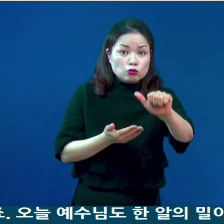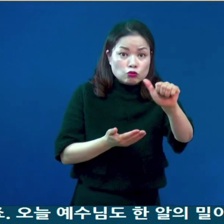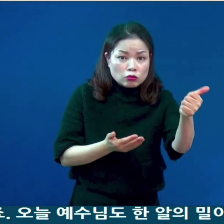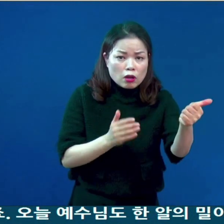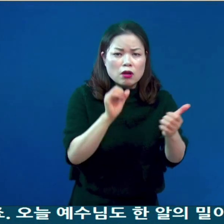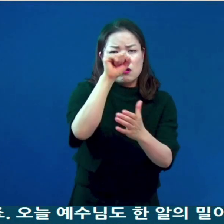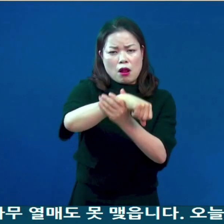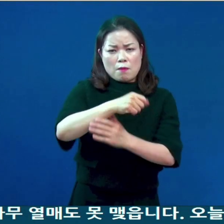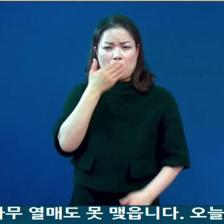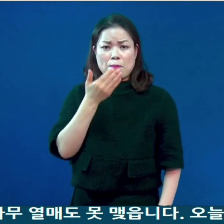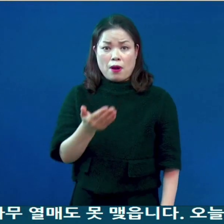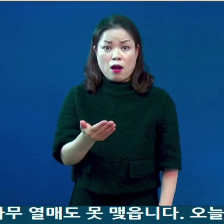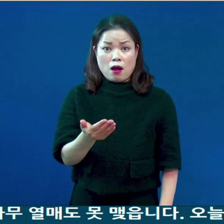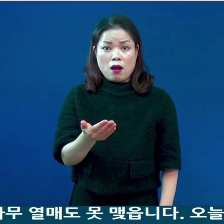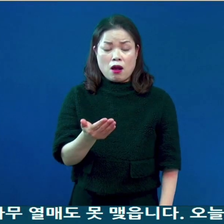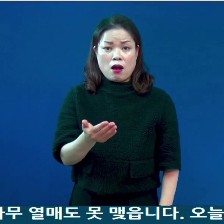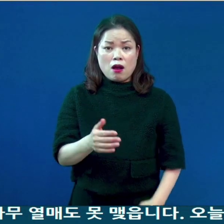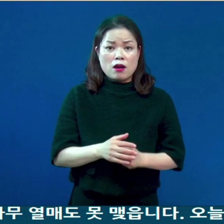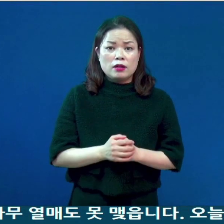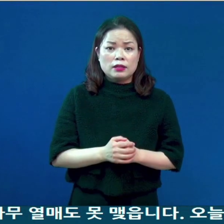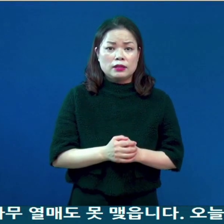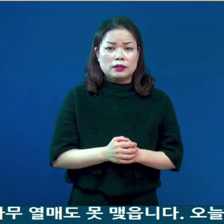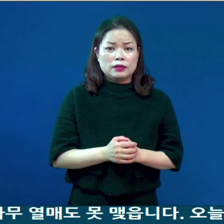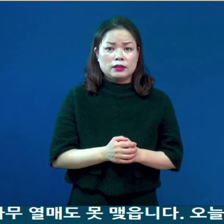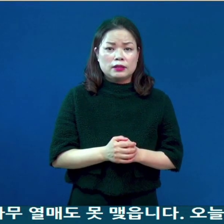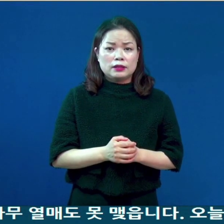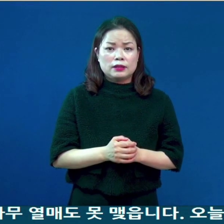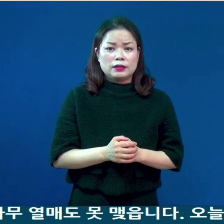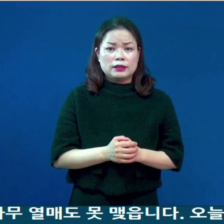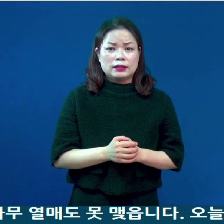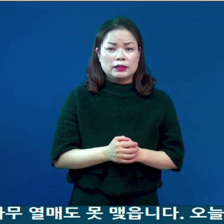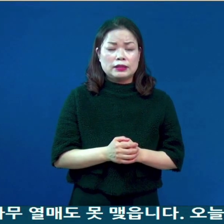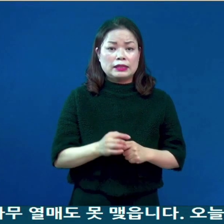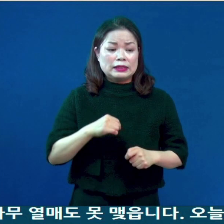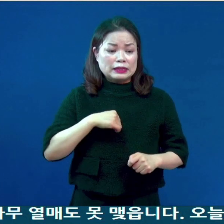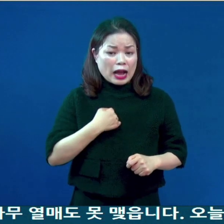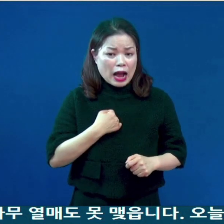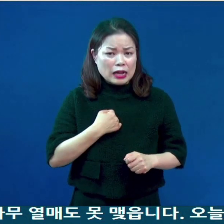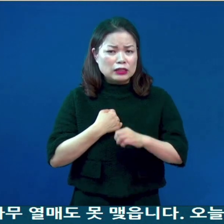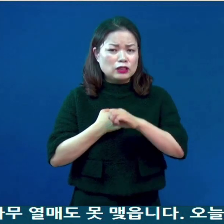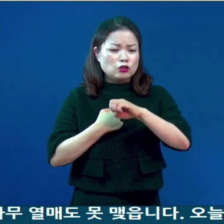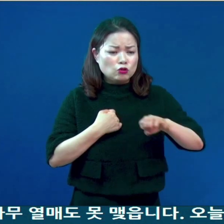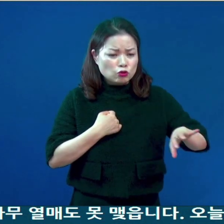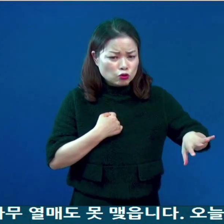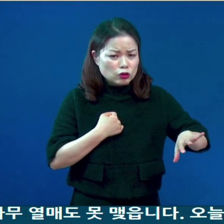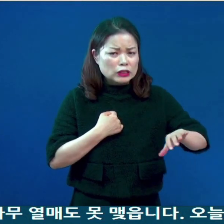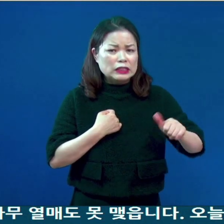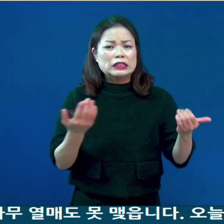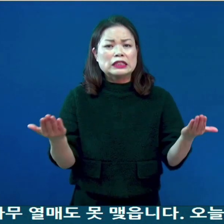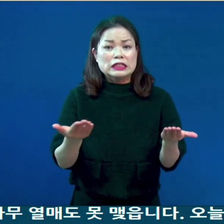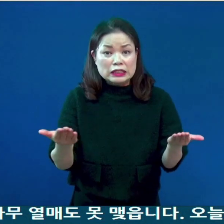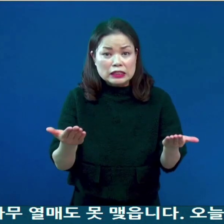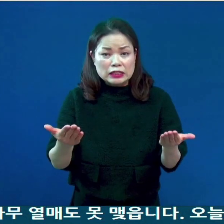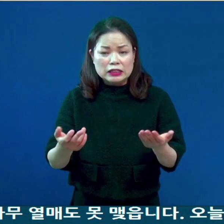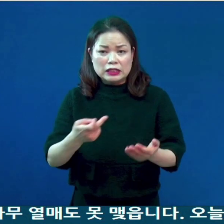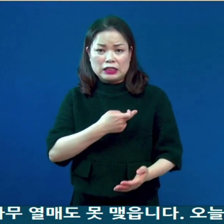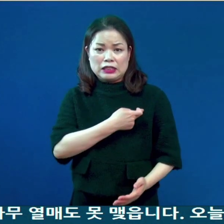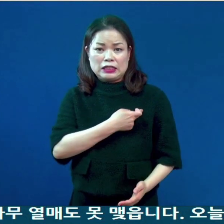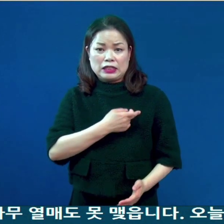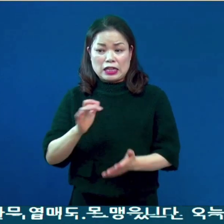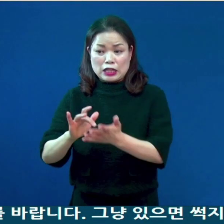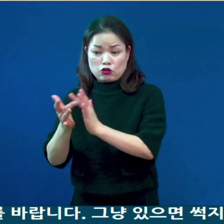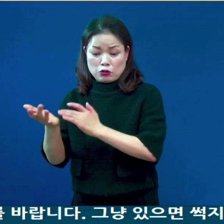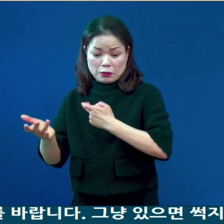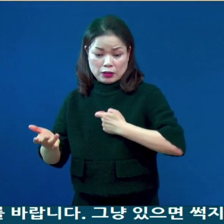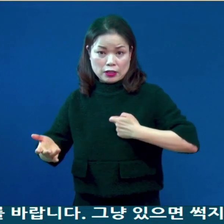죽어야 열매를 맺는 겁니다. 그래서 이 자아를 죽이는 일을 예수님께서 제자들에게 도전하시는